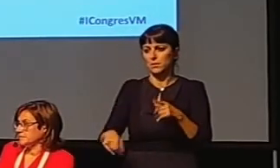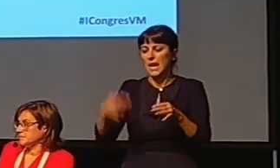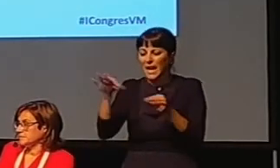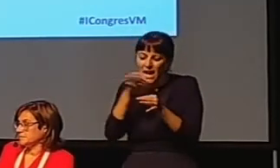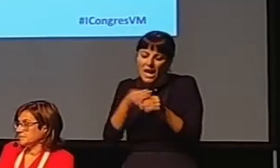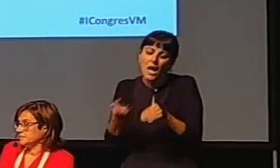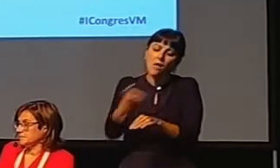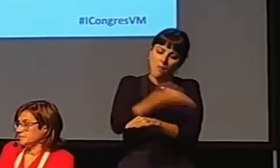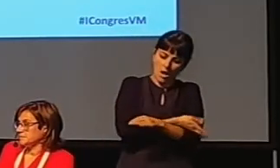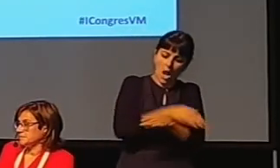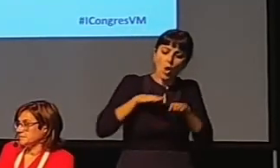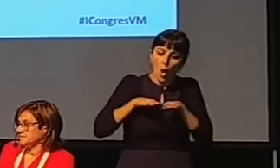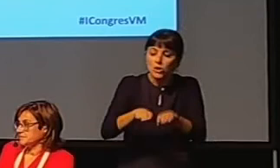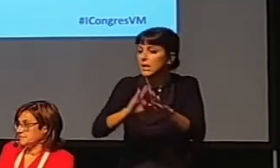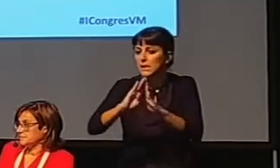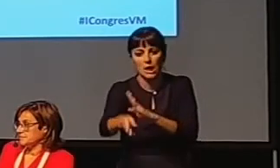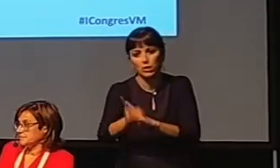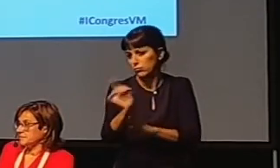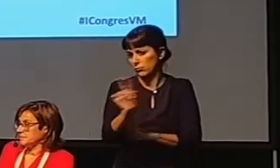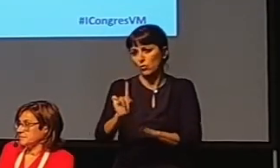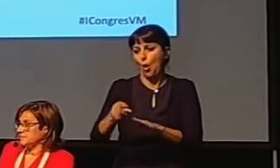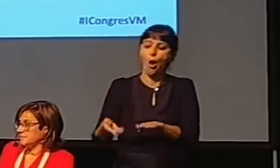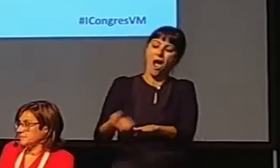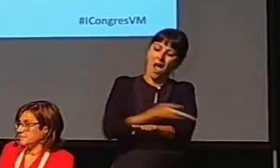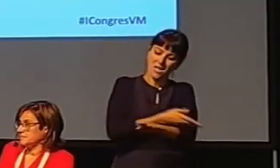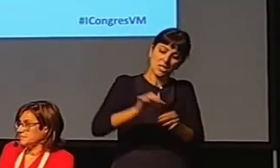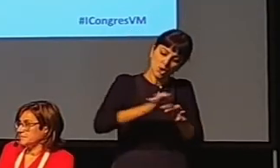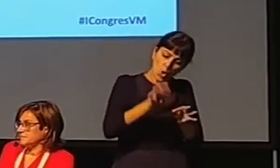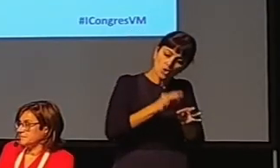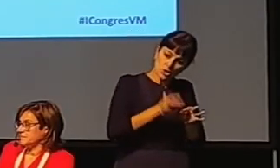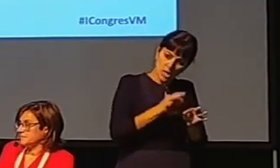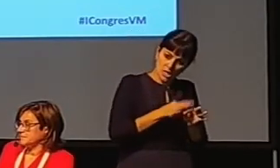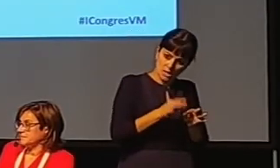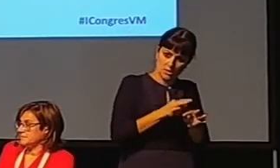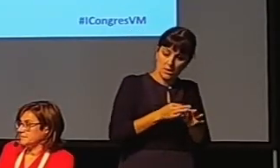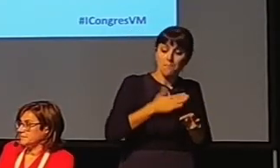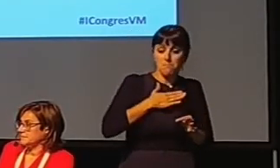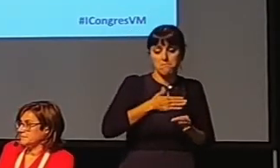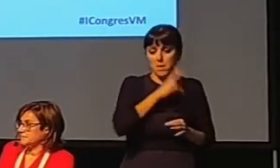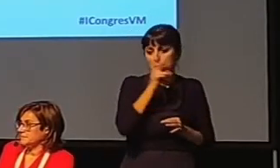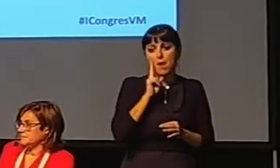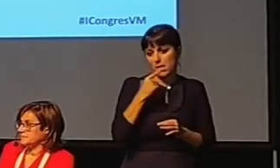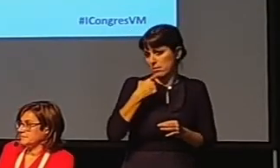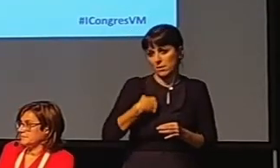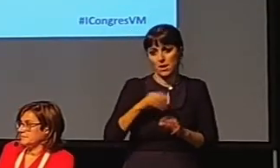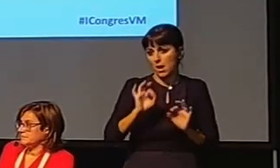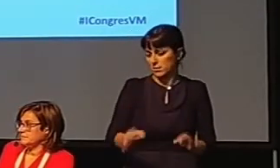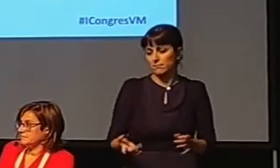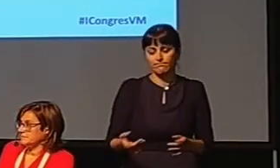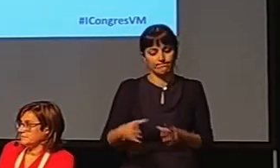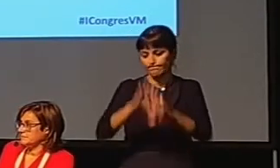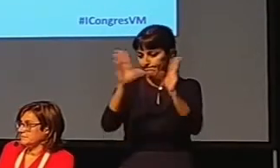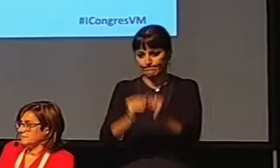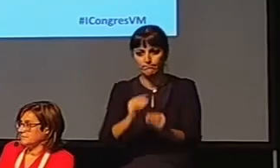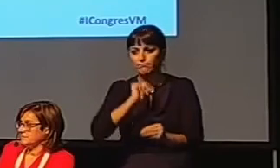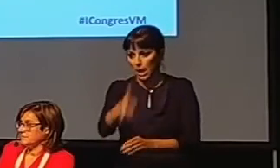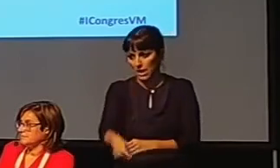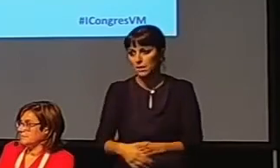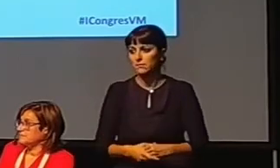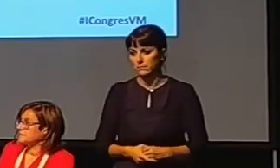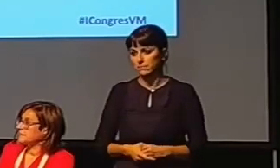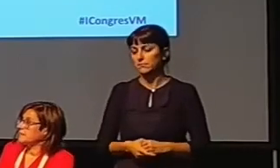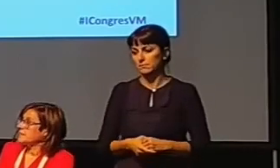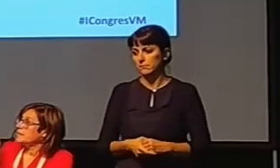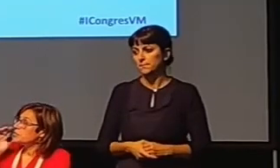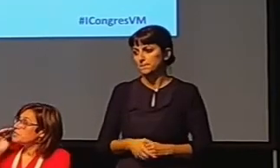hilvanar antes de coser. Porque si coséis antes de hilvanar, mi madre lo decía, no salen bien las cosas.